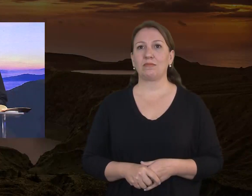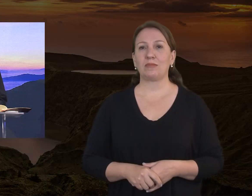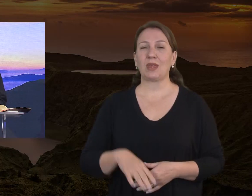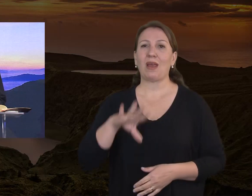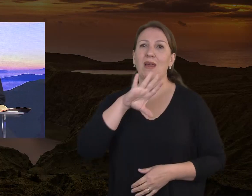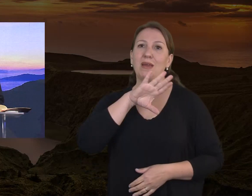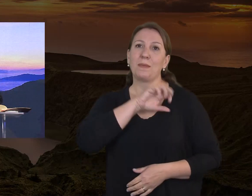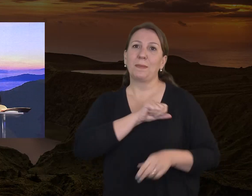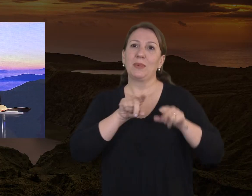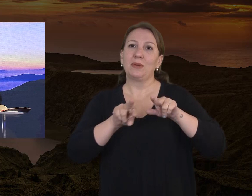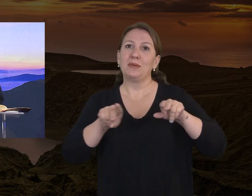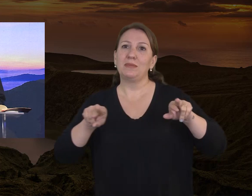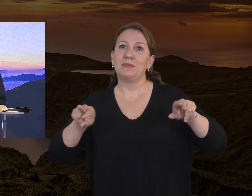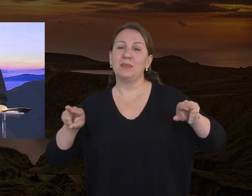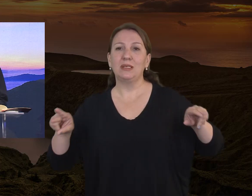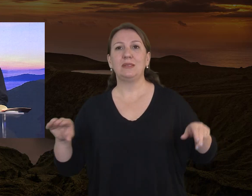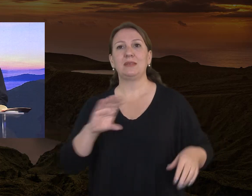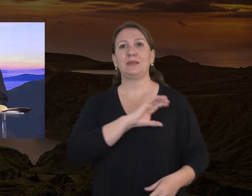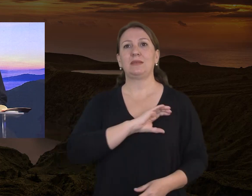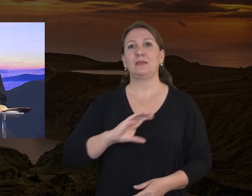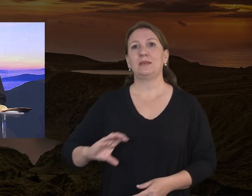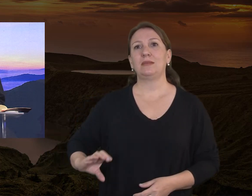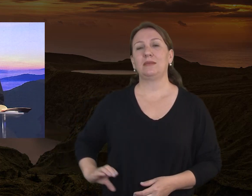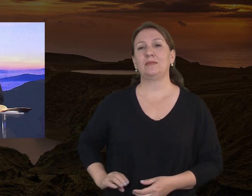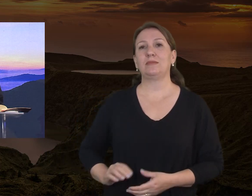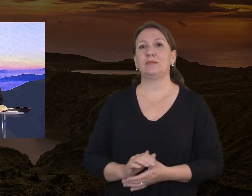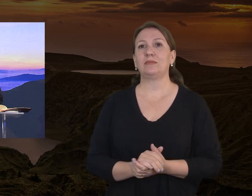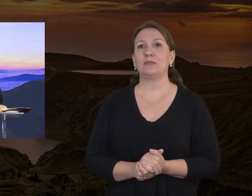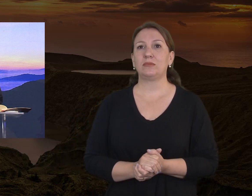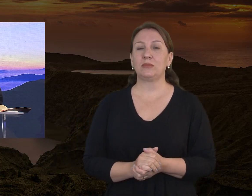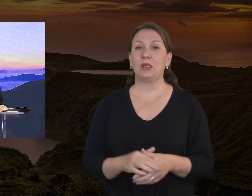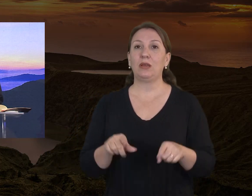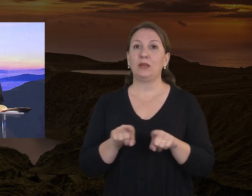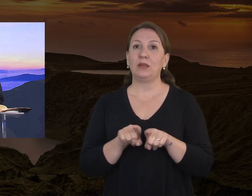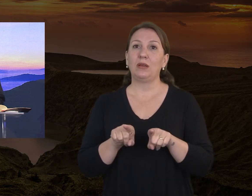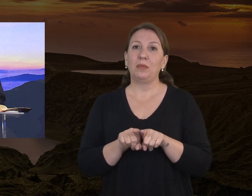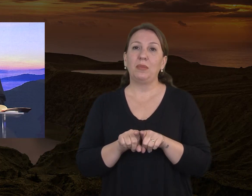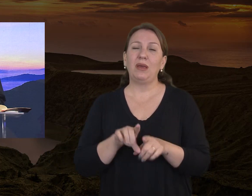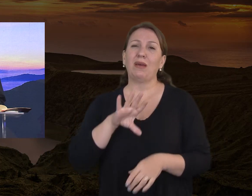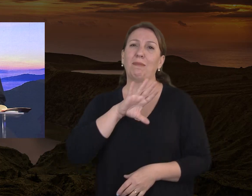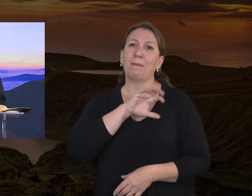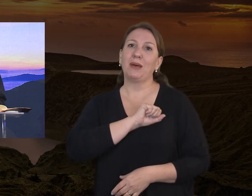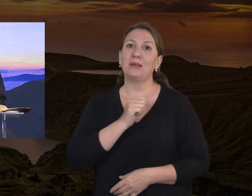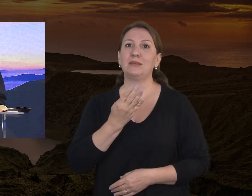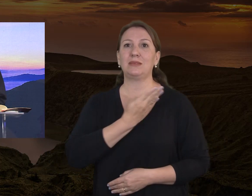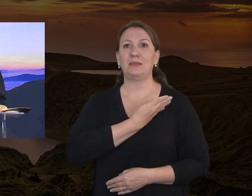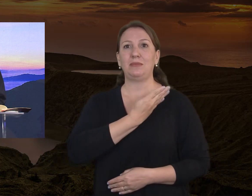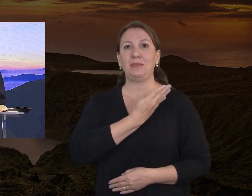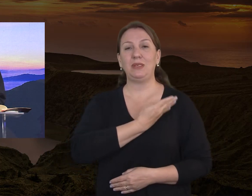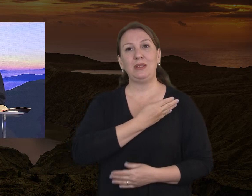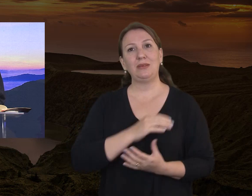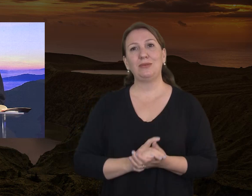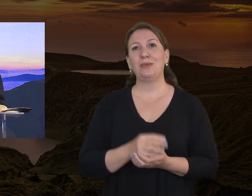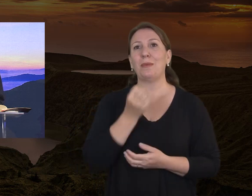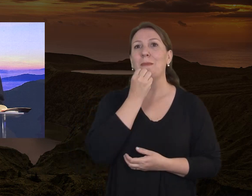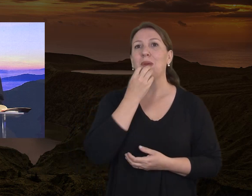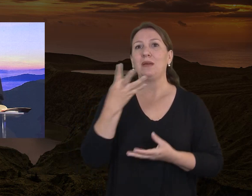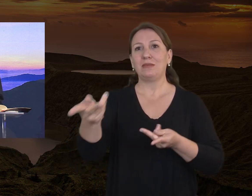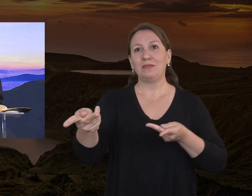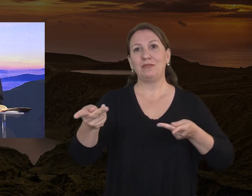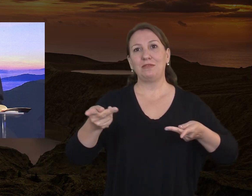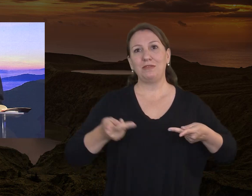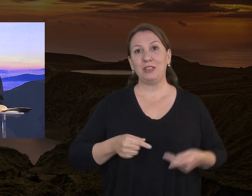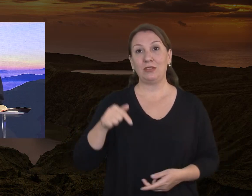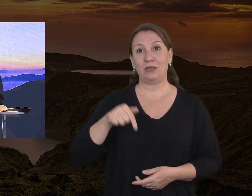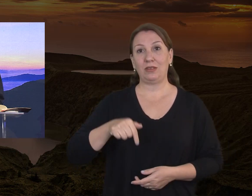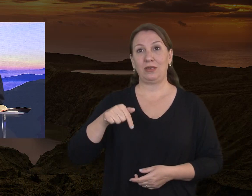Queridos irmãos e irmãs em Cristo, e também amados amigos que nos acompanham, bem-vindos todos